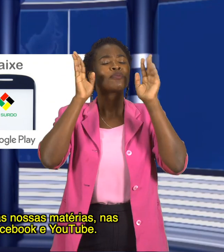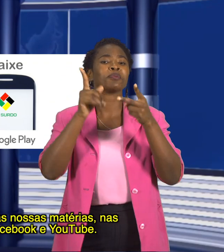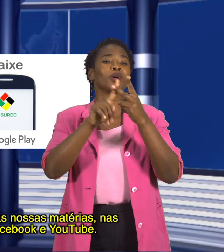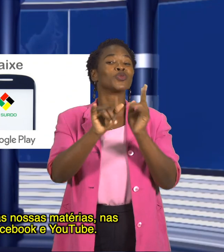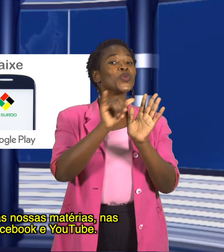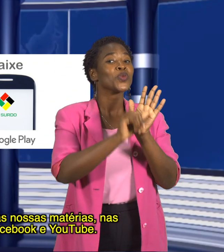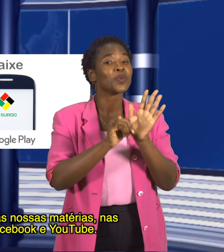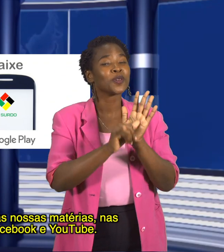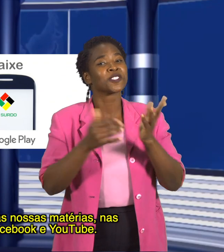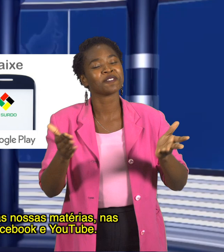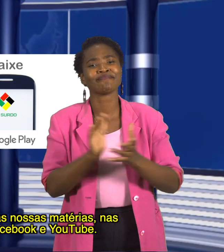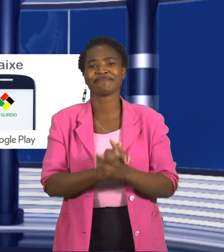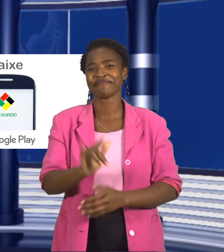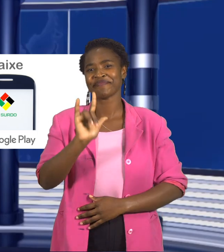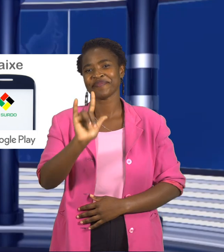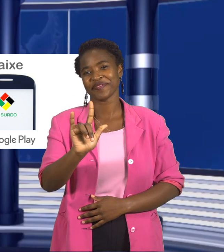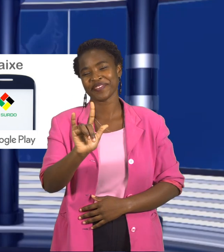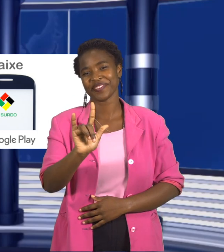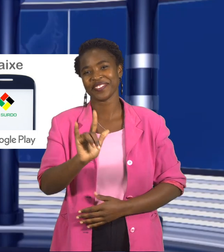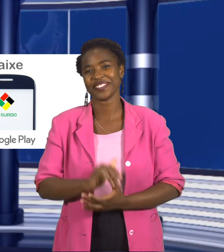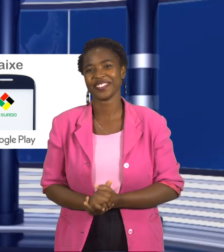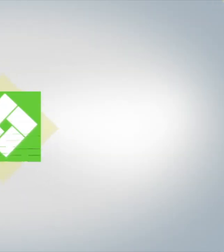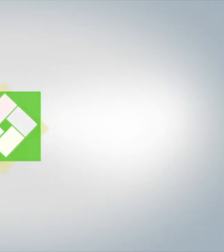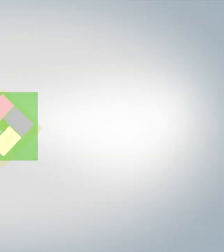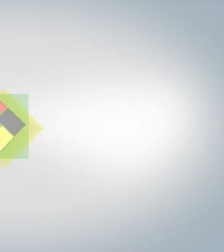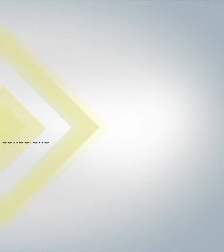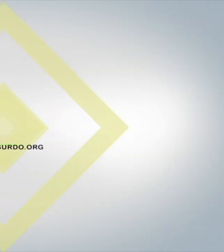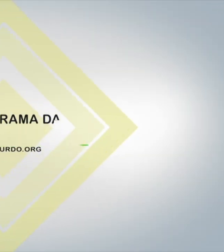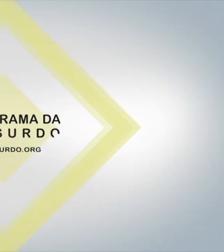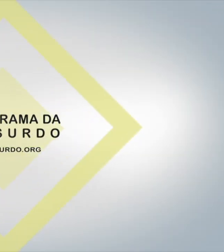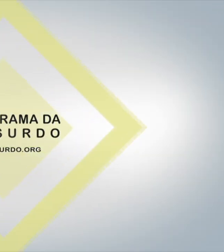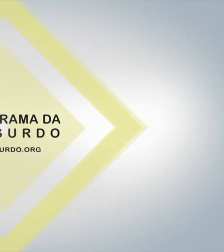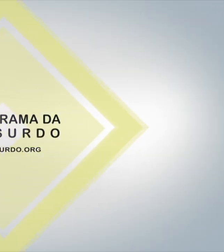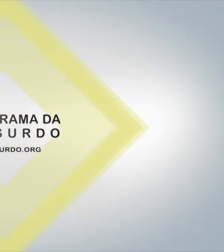Nas nossas contas De Facebook E Youtube Ante Eu Deco Deco Deco Legenda